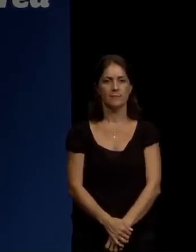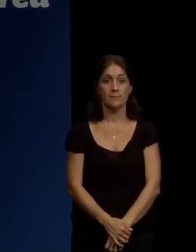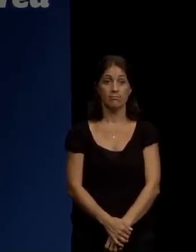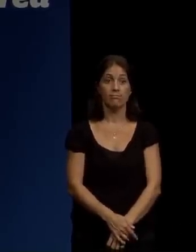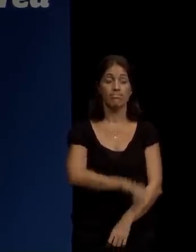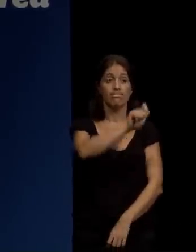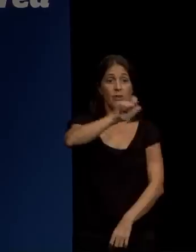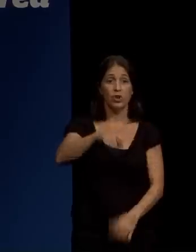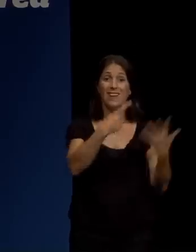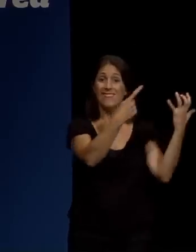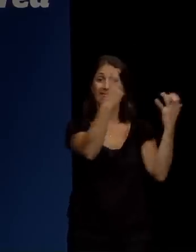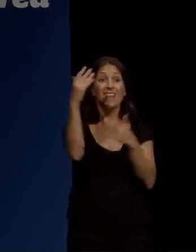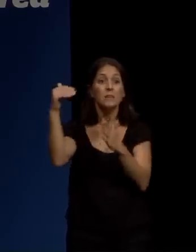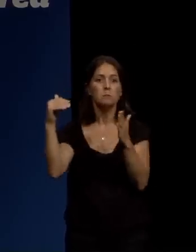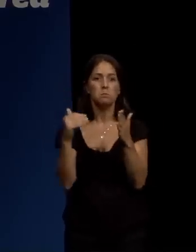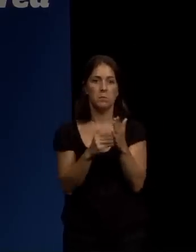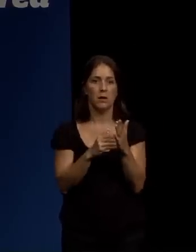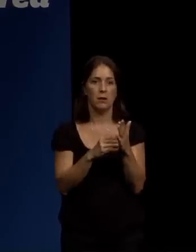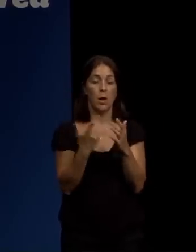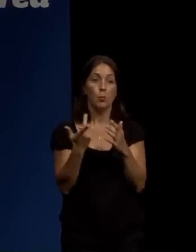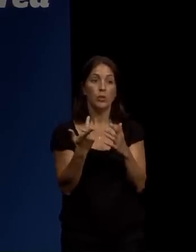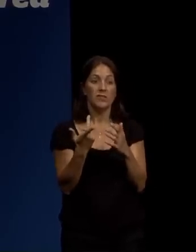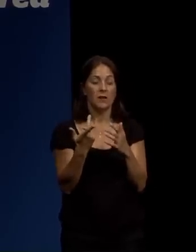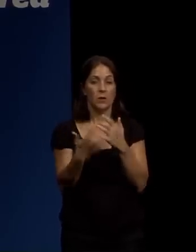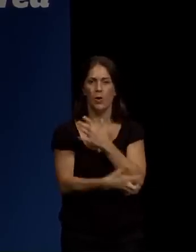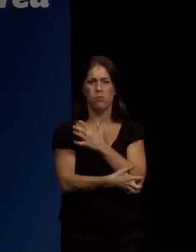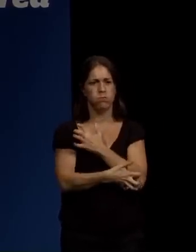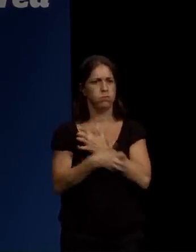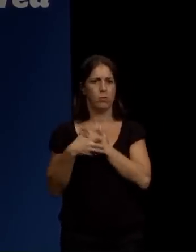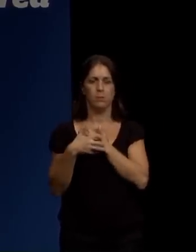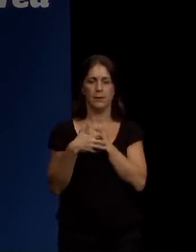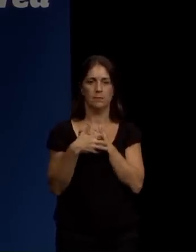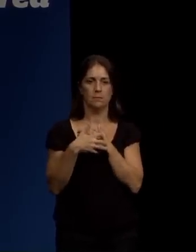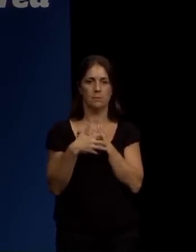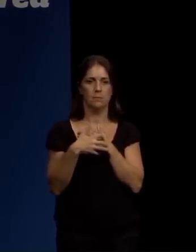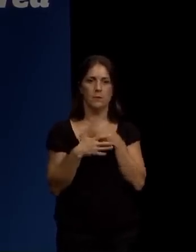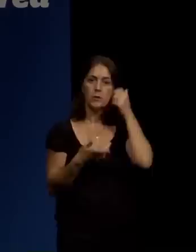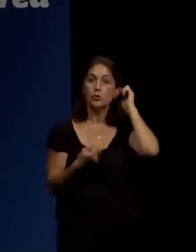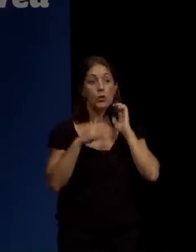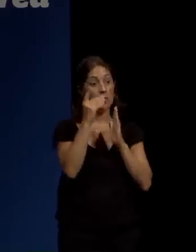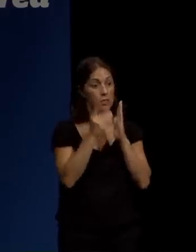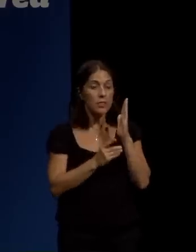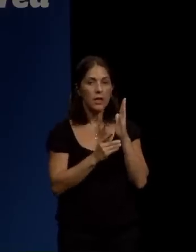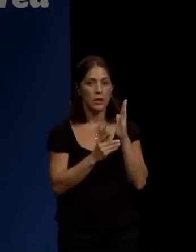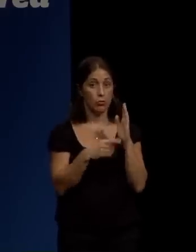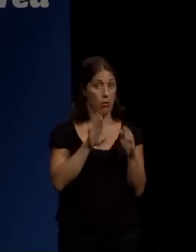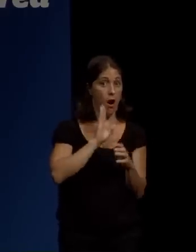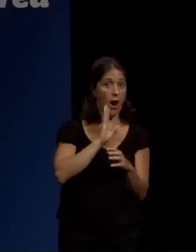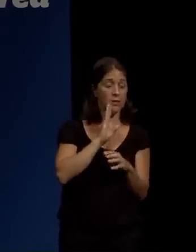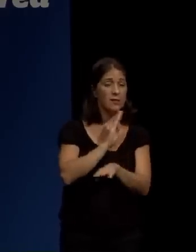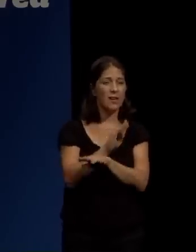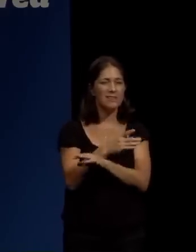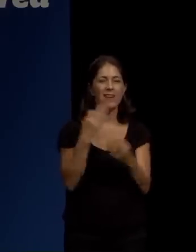$600.000 persoas en risco de pobreza, non o dicimos nós, o digo datos oficiais estadísticos. O decreto de garantías sociais mínimas